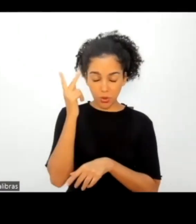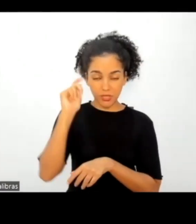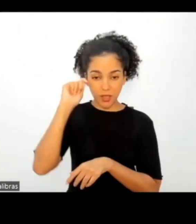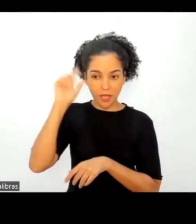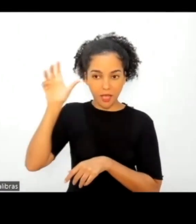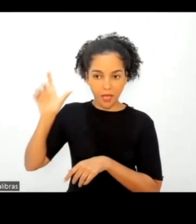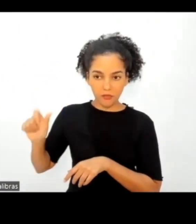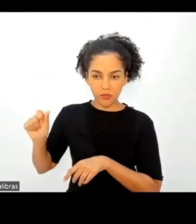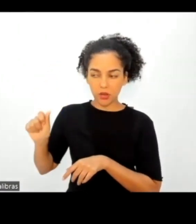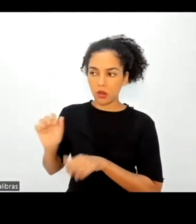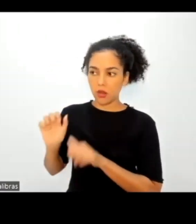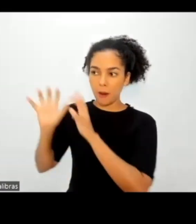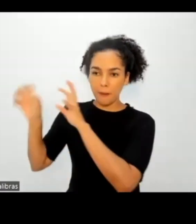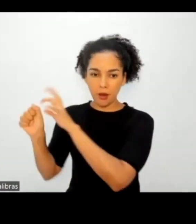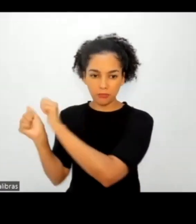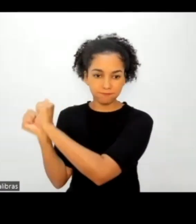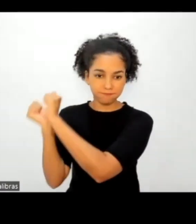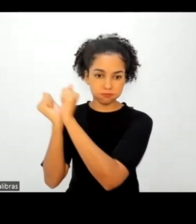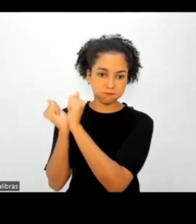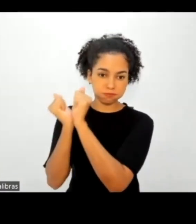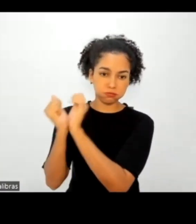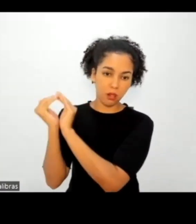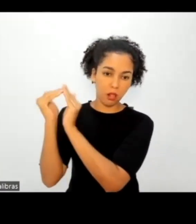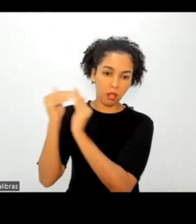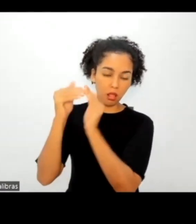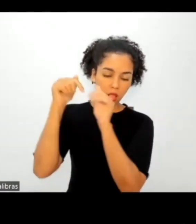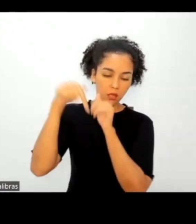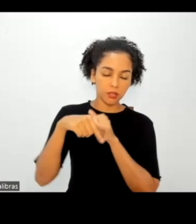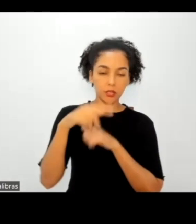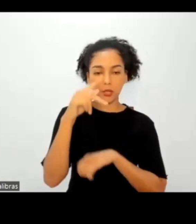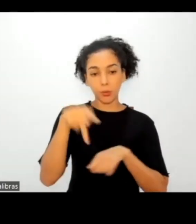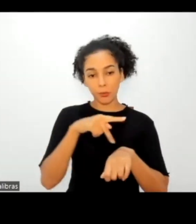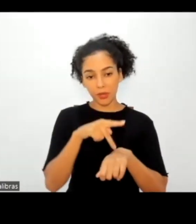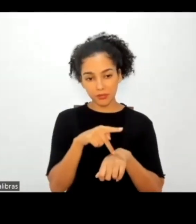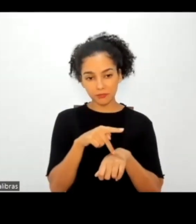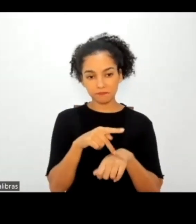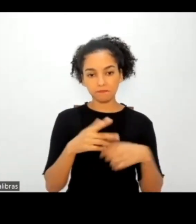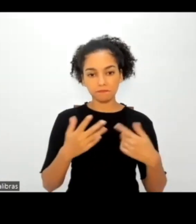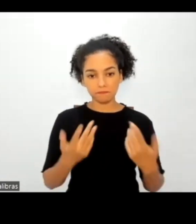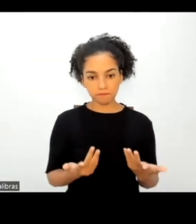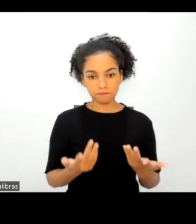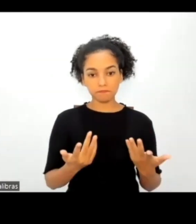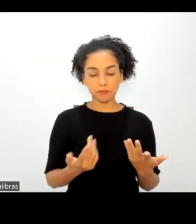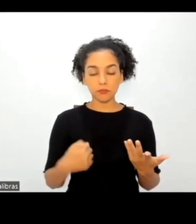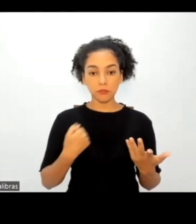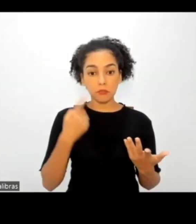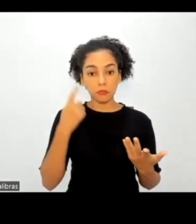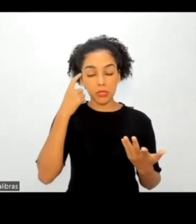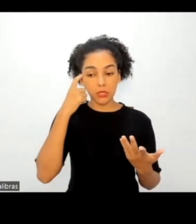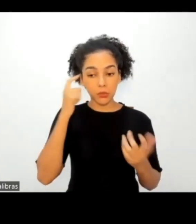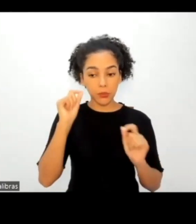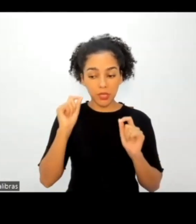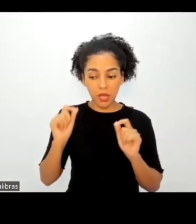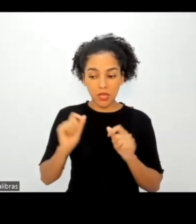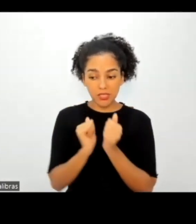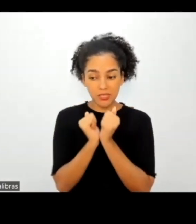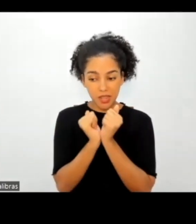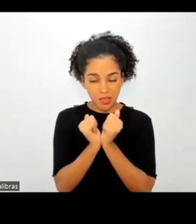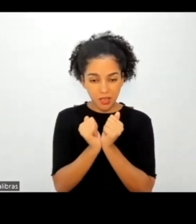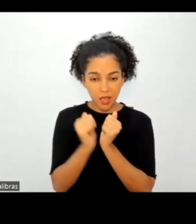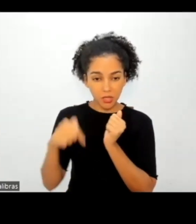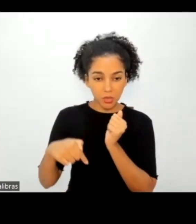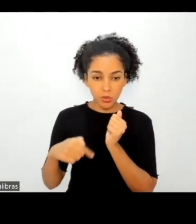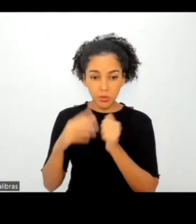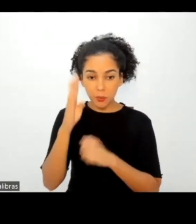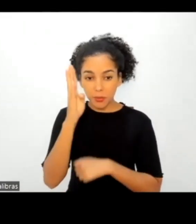riqueza nesse país, né. E aí, né, a gente também não pode perder de vista que o escravismo, né, no Brasil, ele